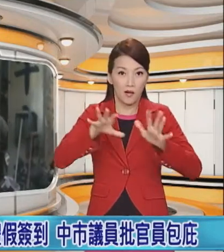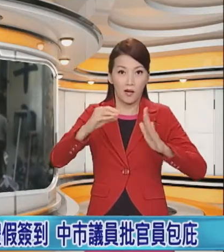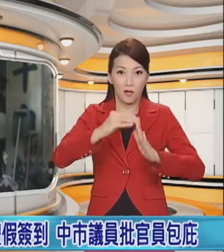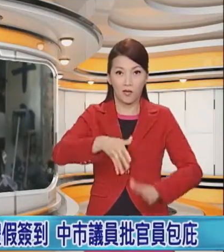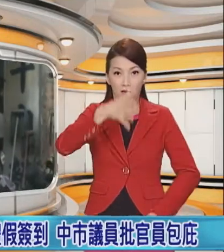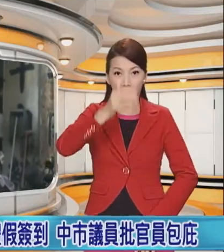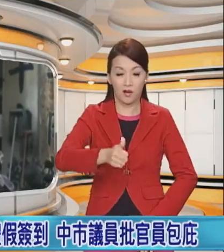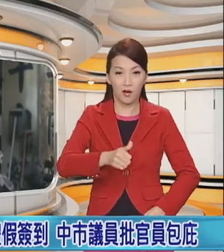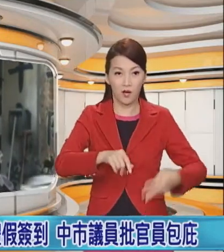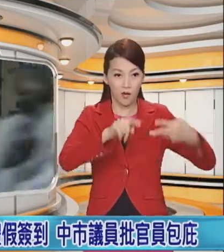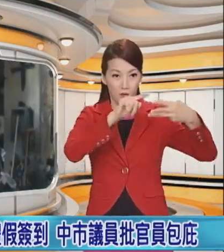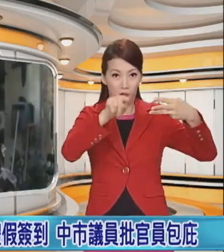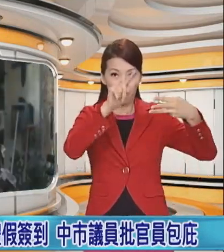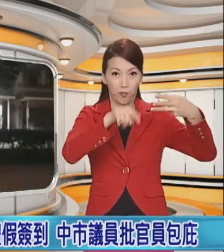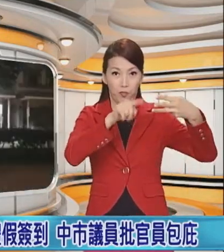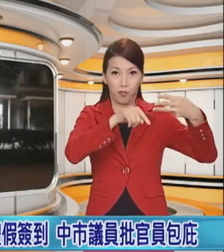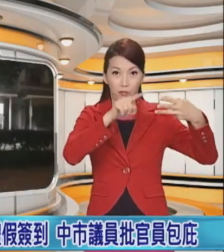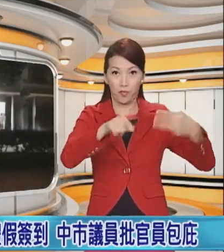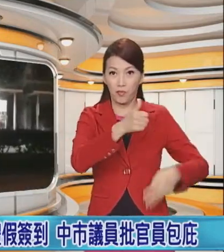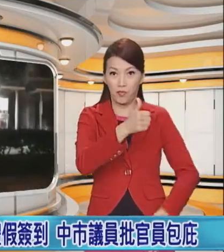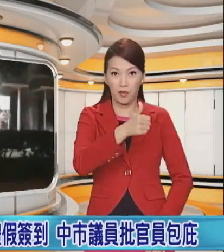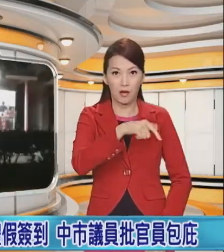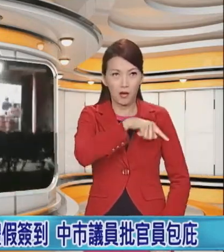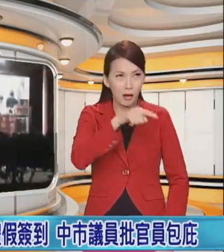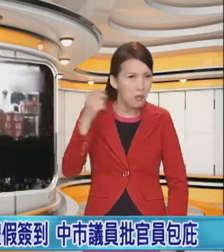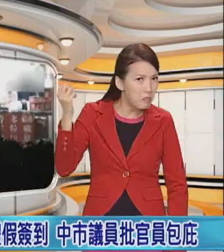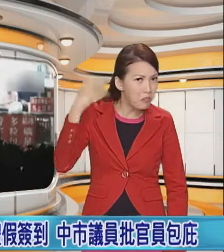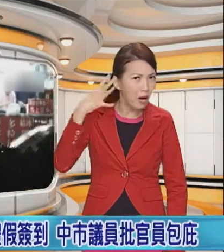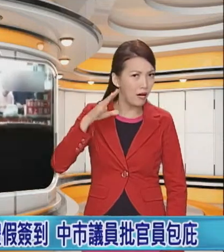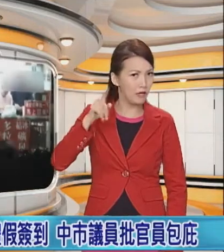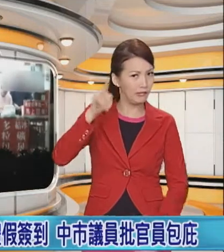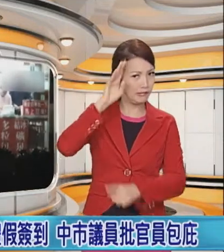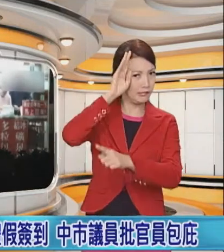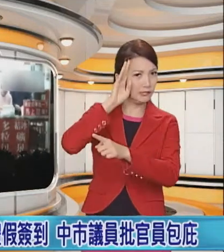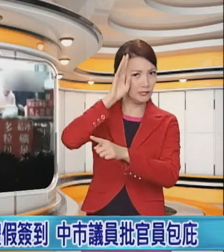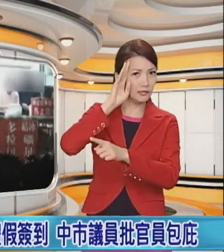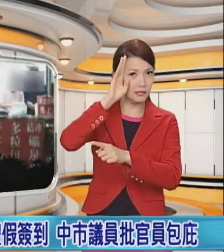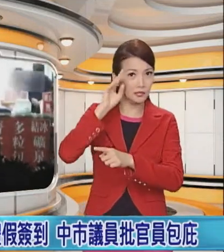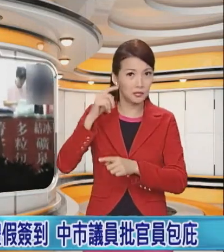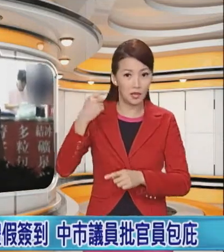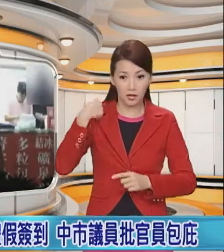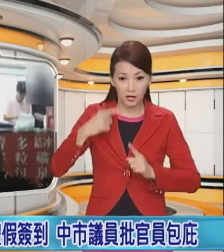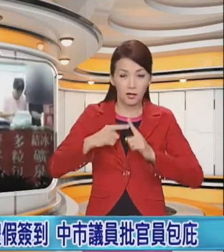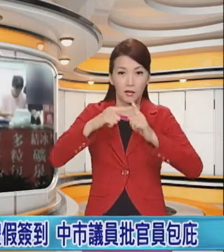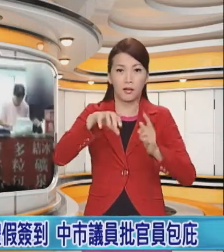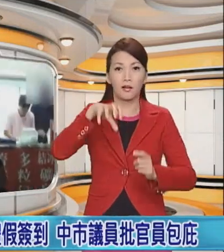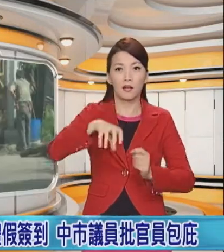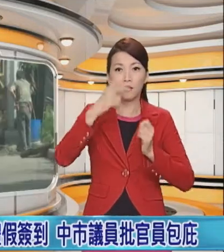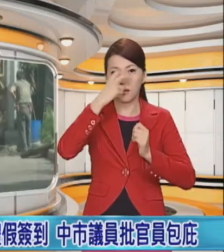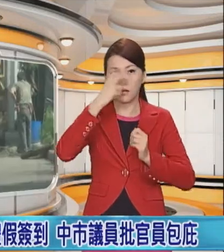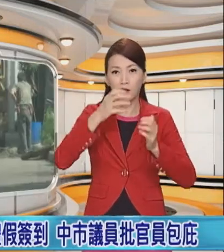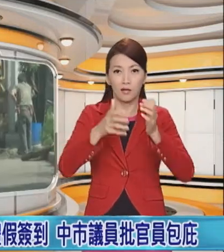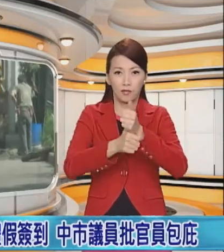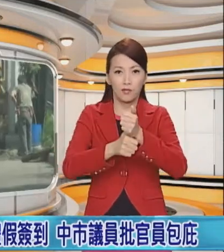都发局长穆桂兴，昨天是到了地检署，按铃控告市议员妨碍名